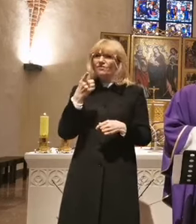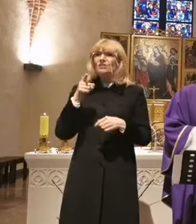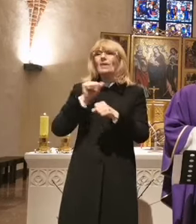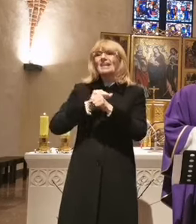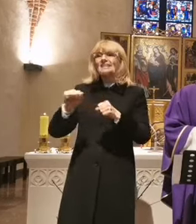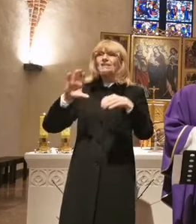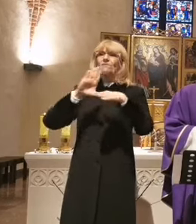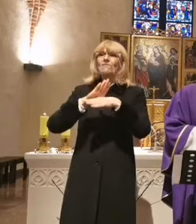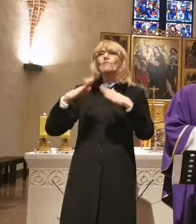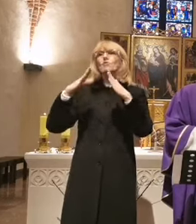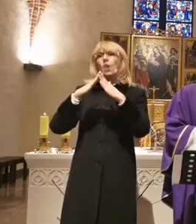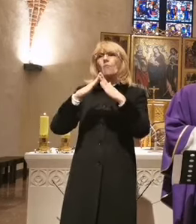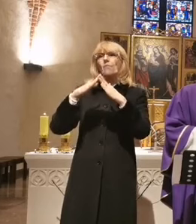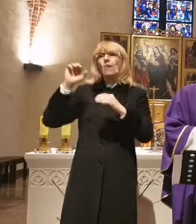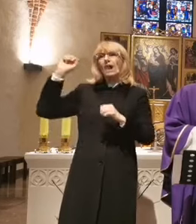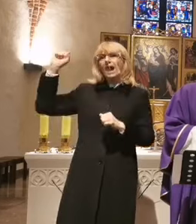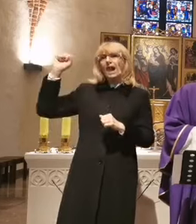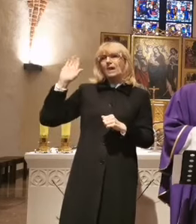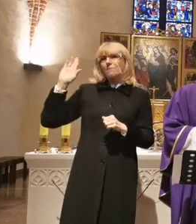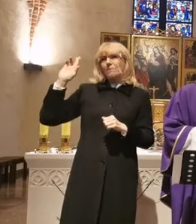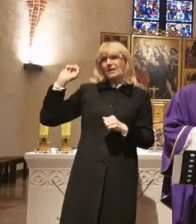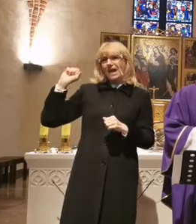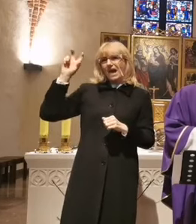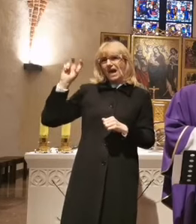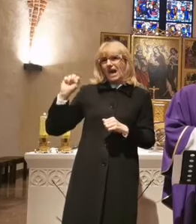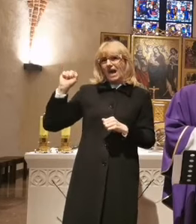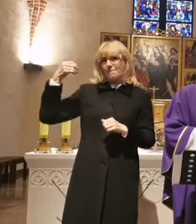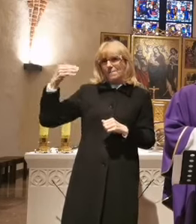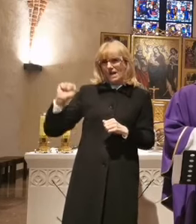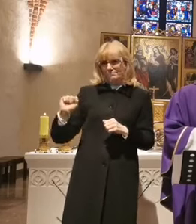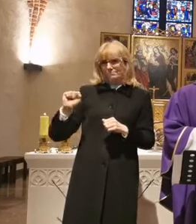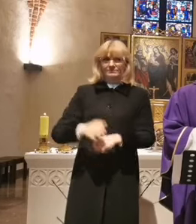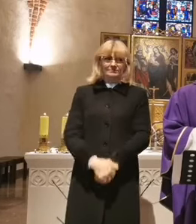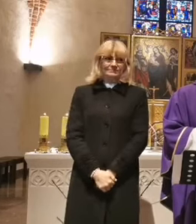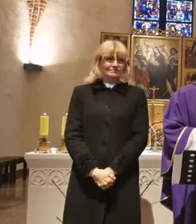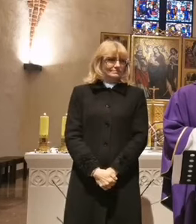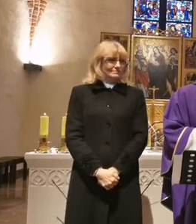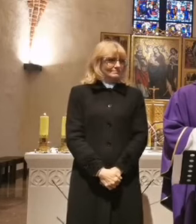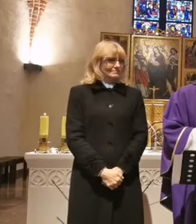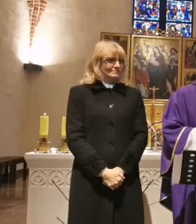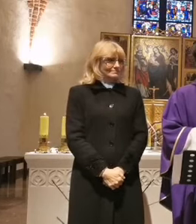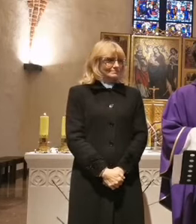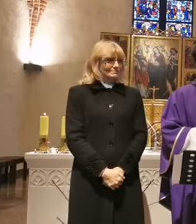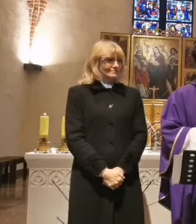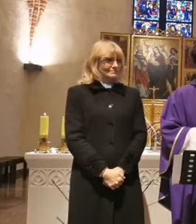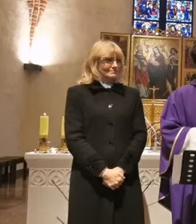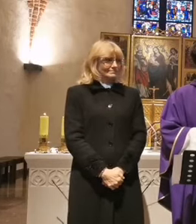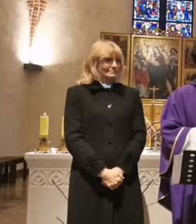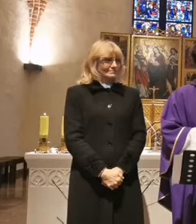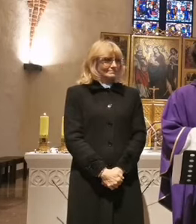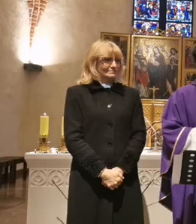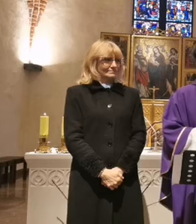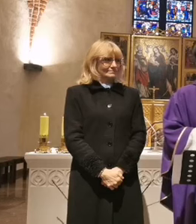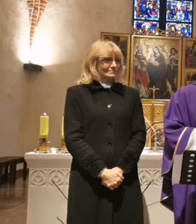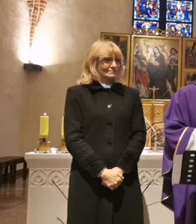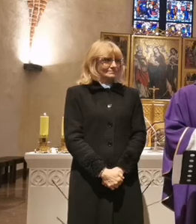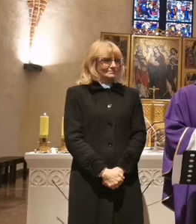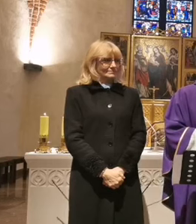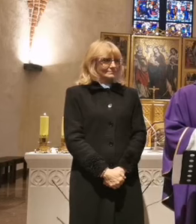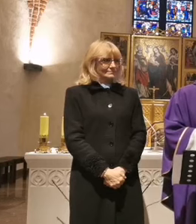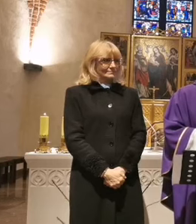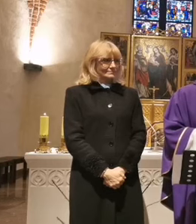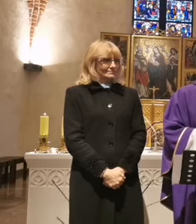La sua visita significa un trionfo di virtù e un simbolo di apprezzamento per gli iracheni. Il Papa